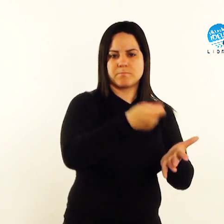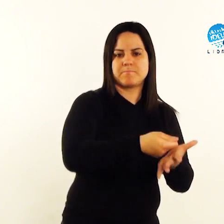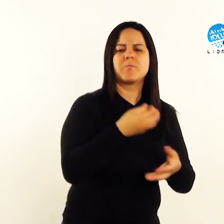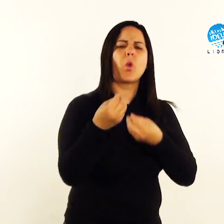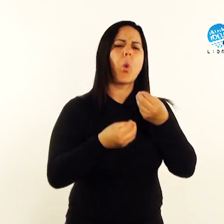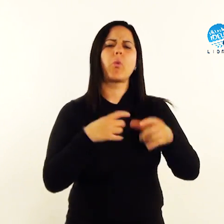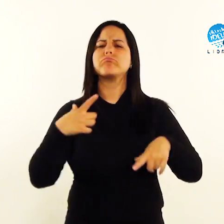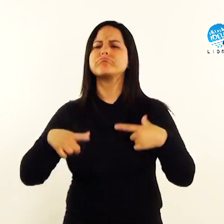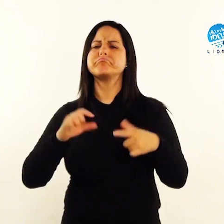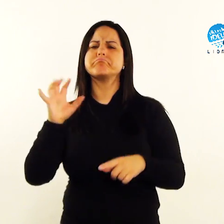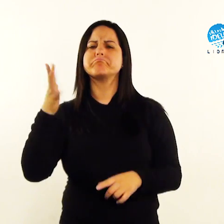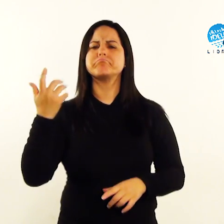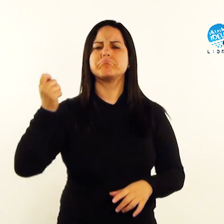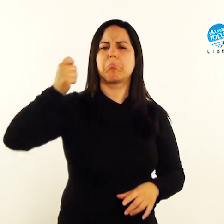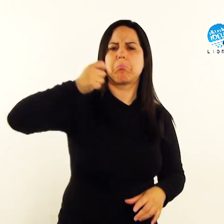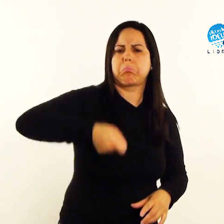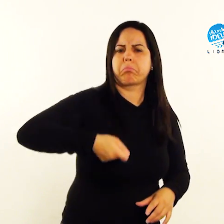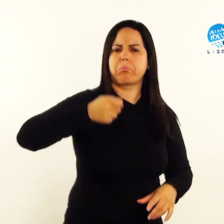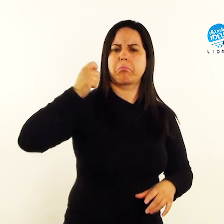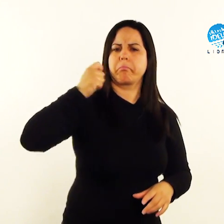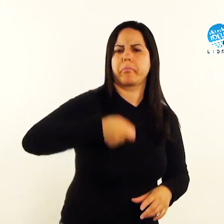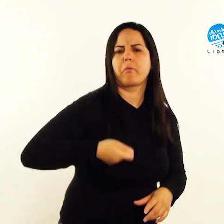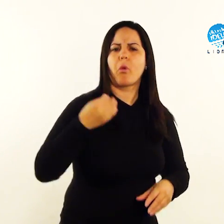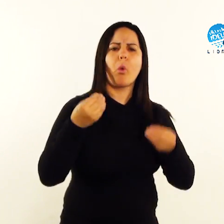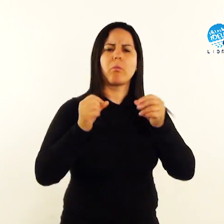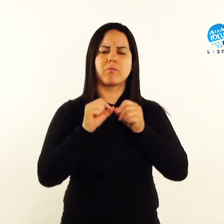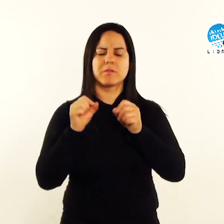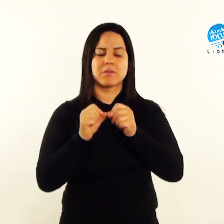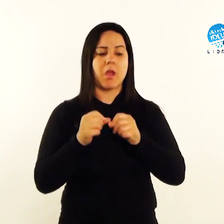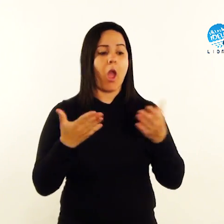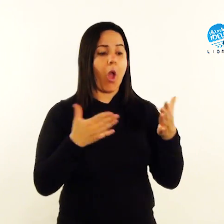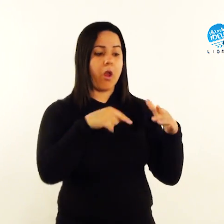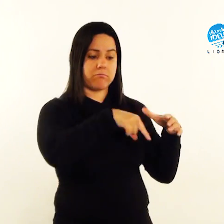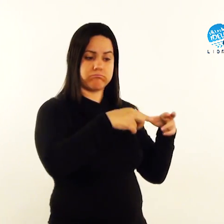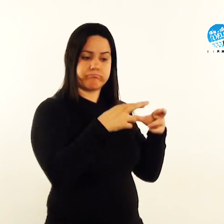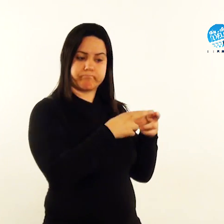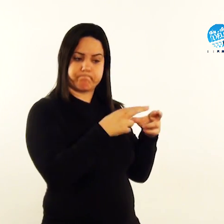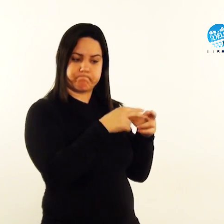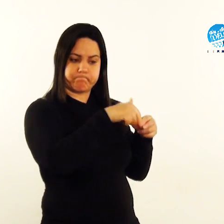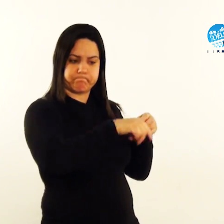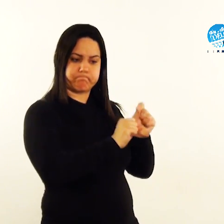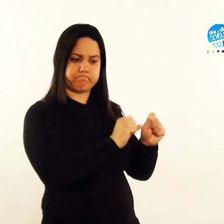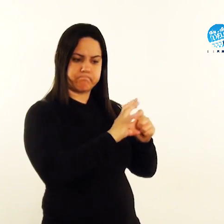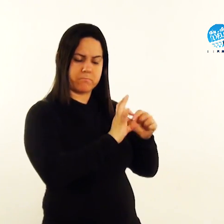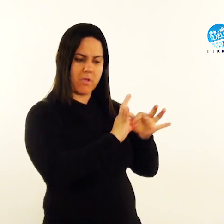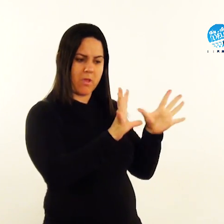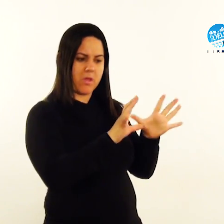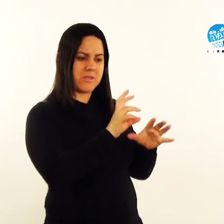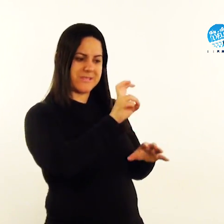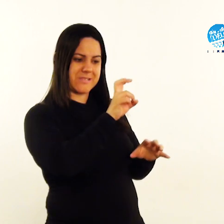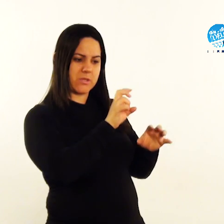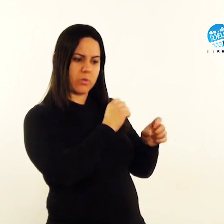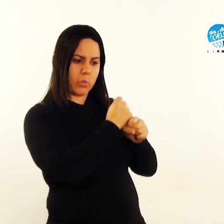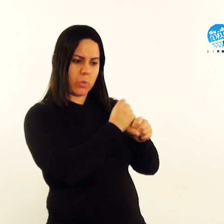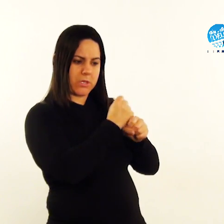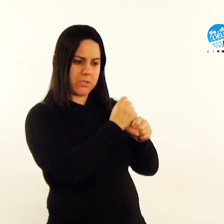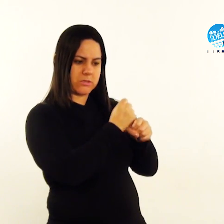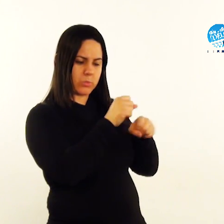esse leilão? Ele dizia assim: olha, aqui essa região tá aberto, aqui é concorrência para os próximos 5 anos.